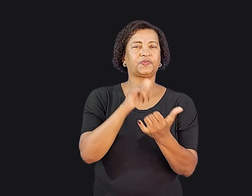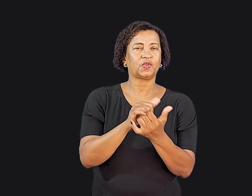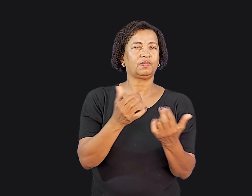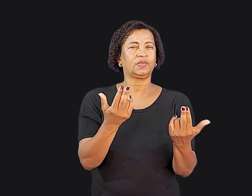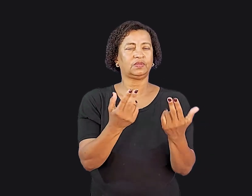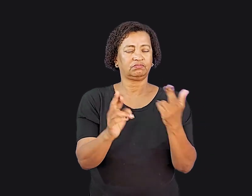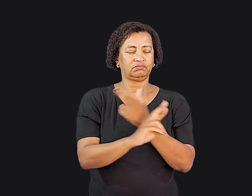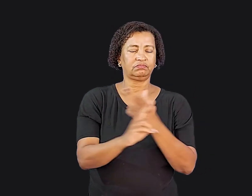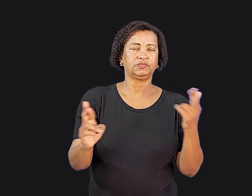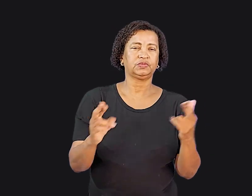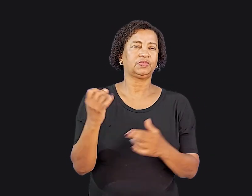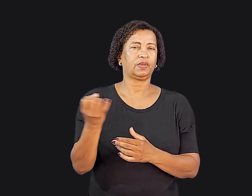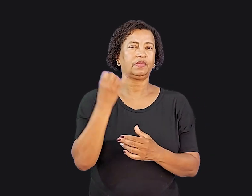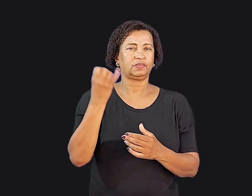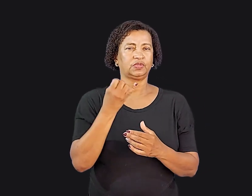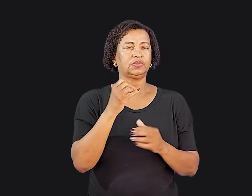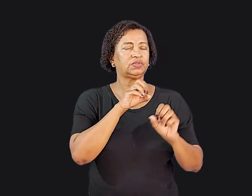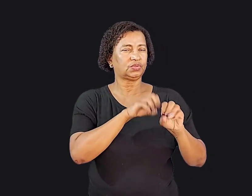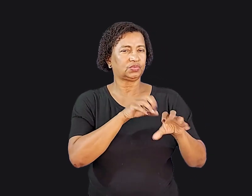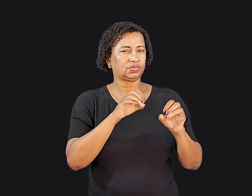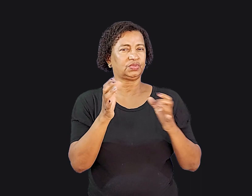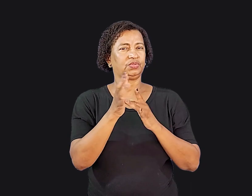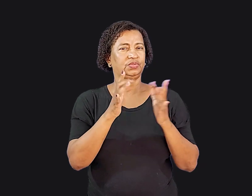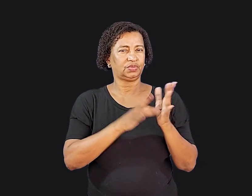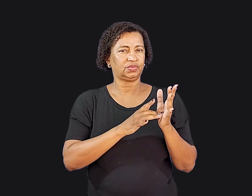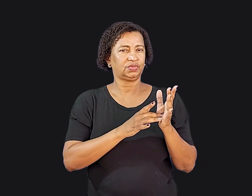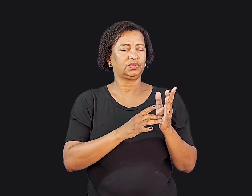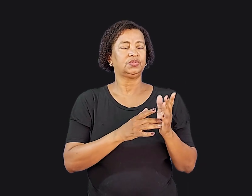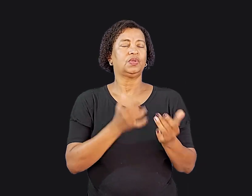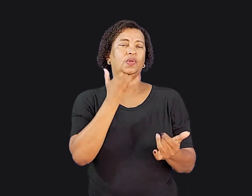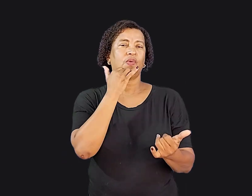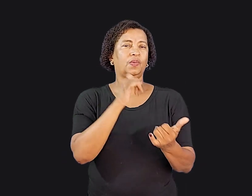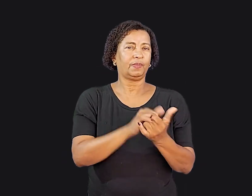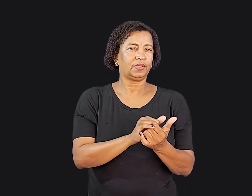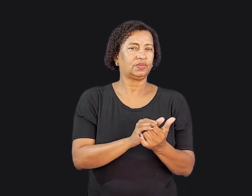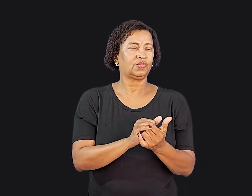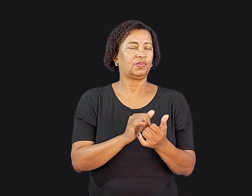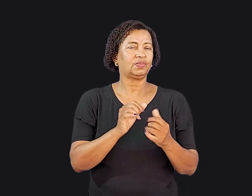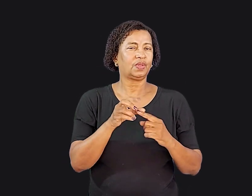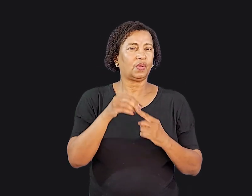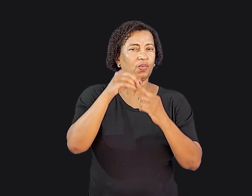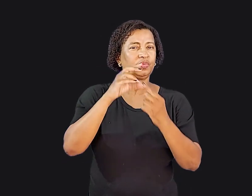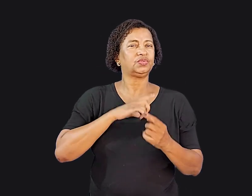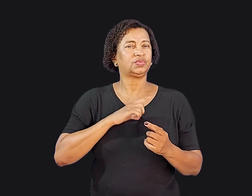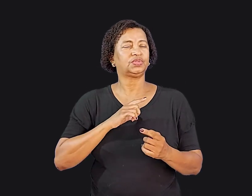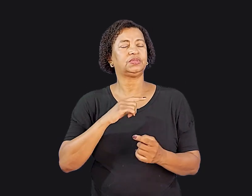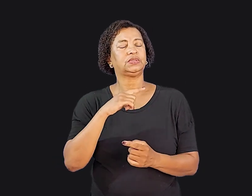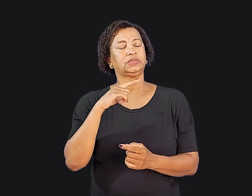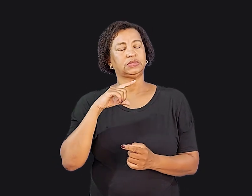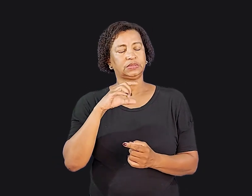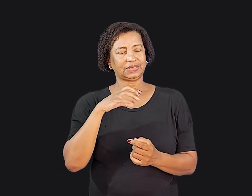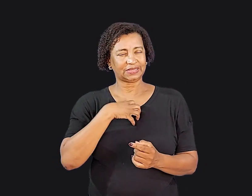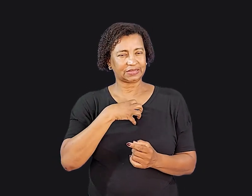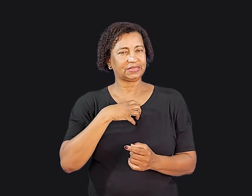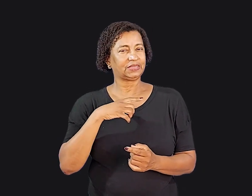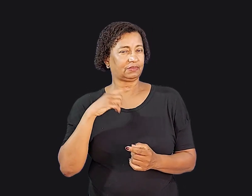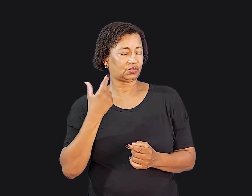importante nos ensinos de Jesus? O perdão é a única maneira que temos para nos acertarmos com nosso irmão. Você não é